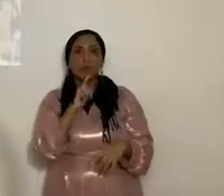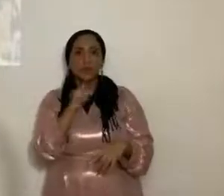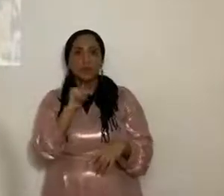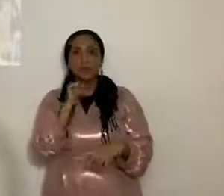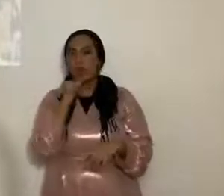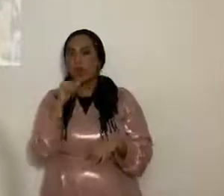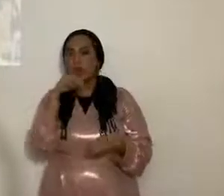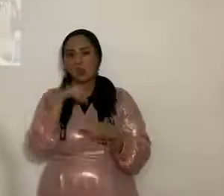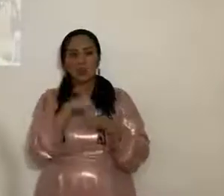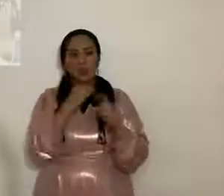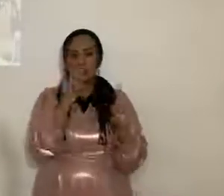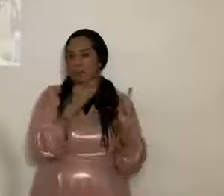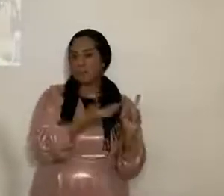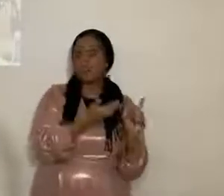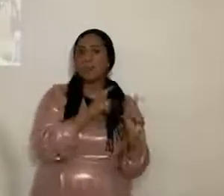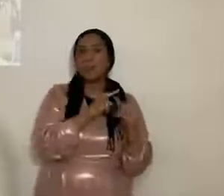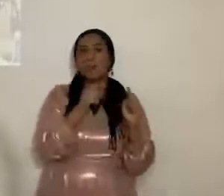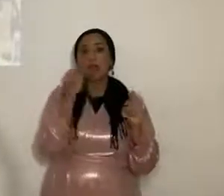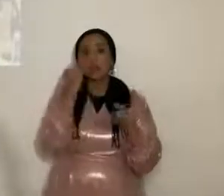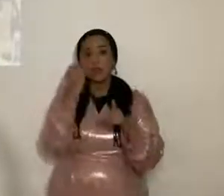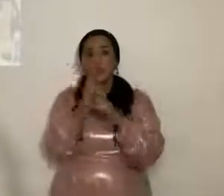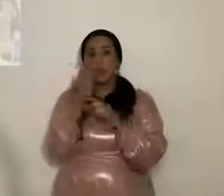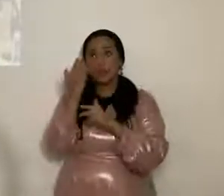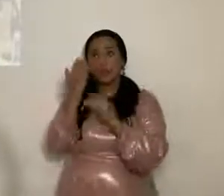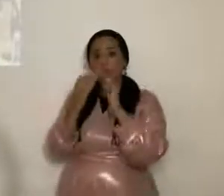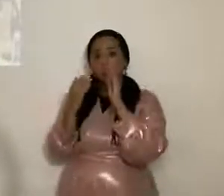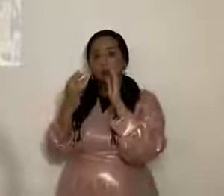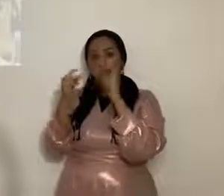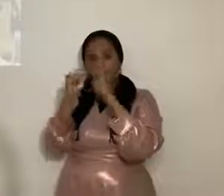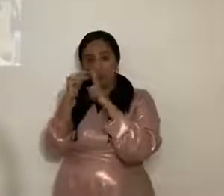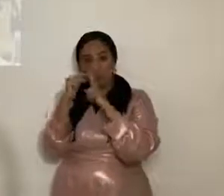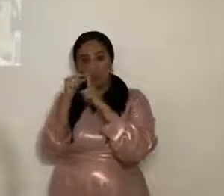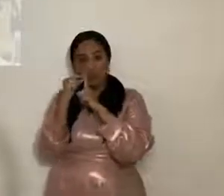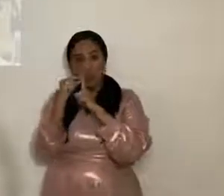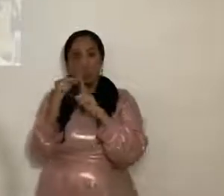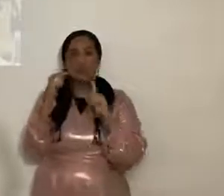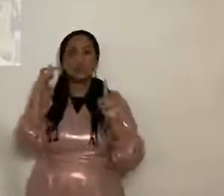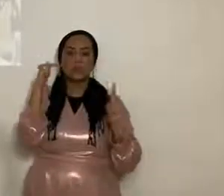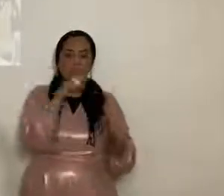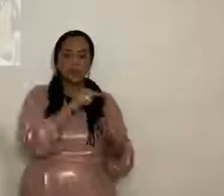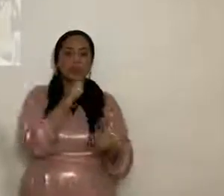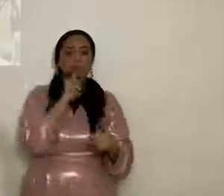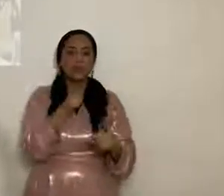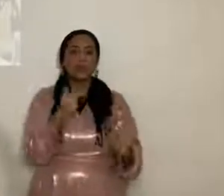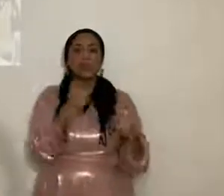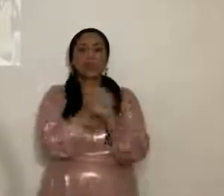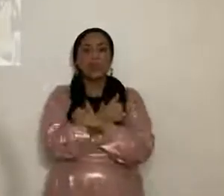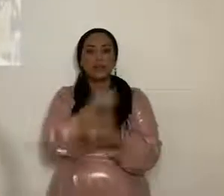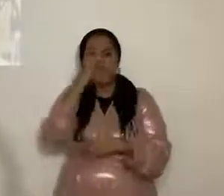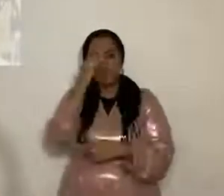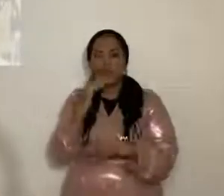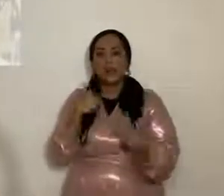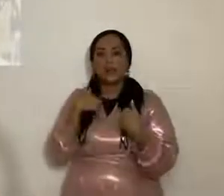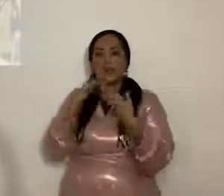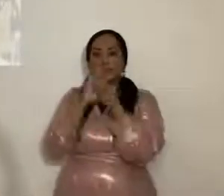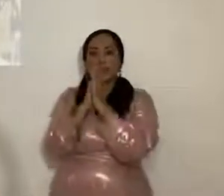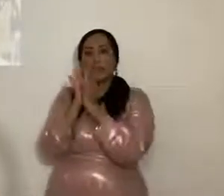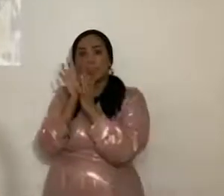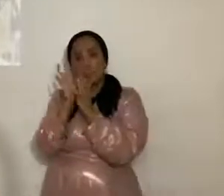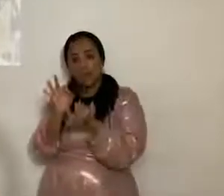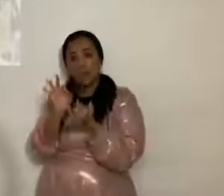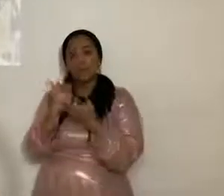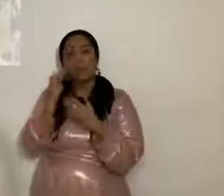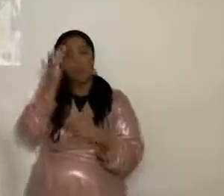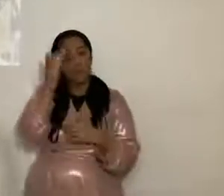no está en él. Pero el que guarda su palabra, en este verdaderamente el amor de Elohim se ha perfeccionado.